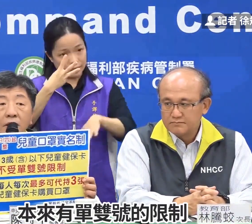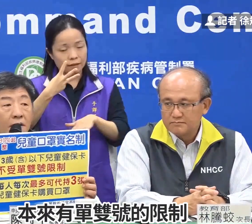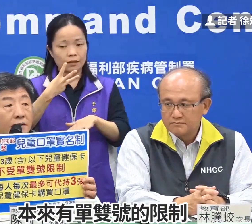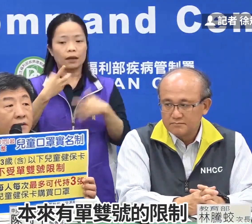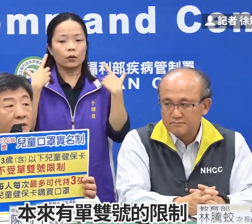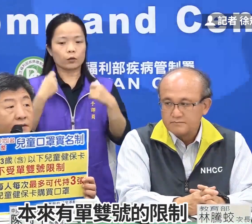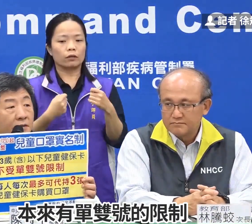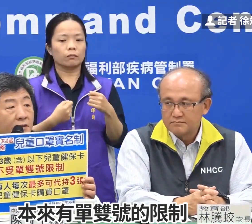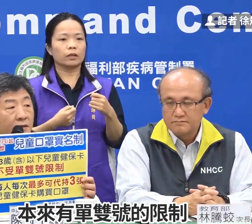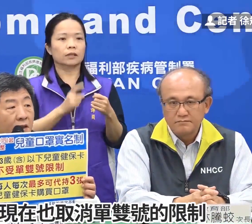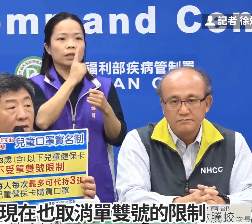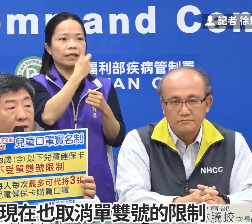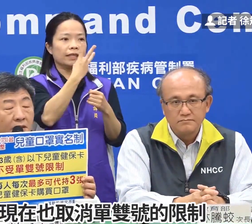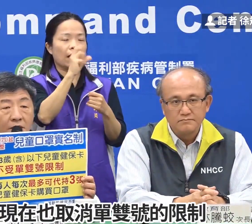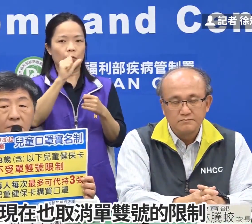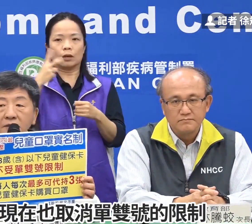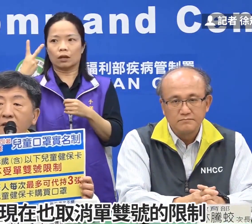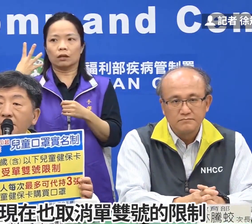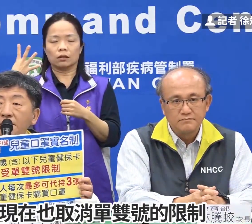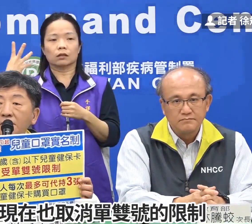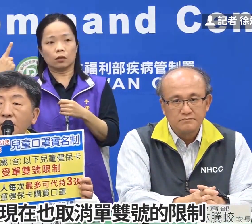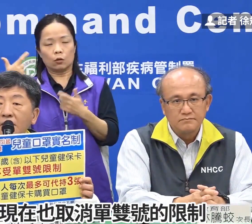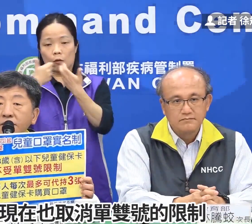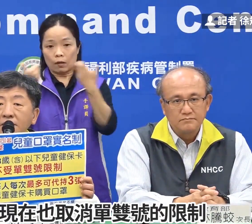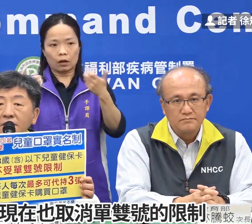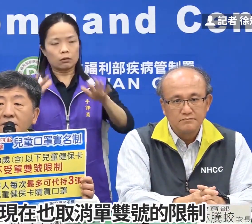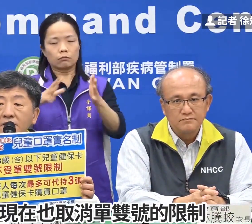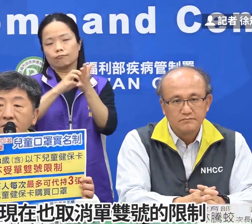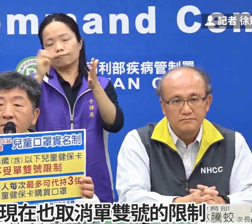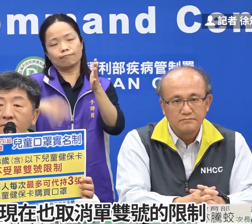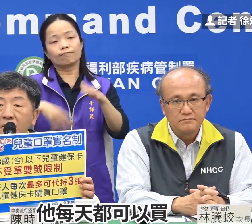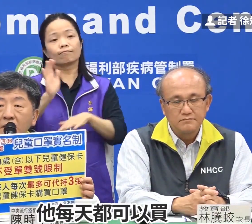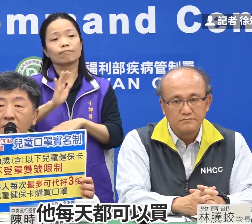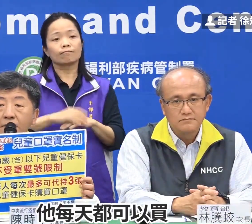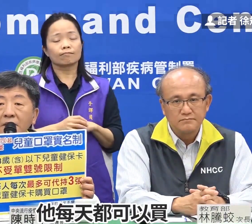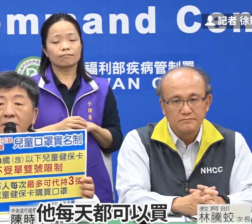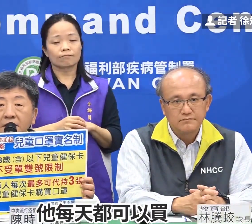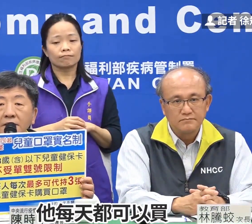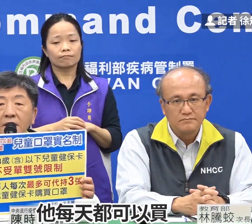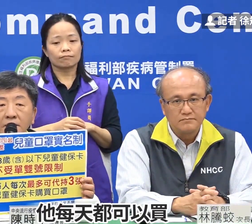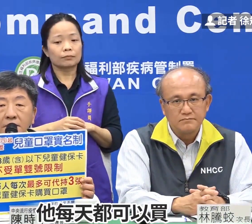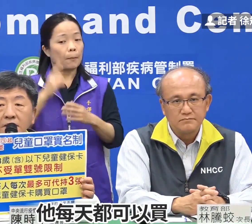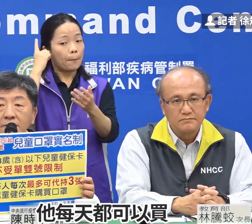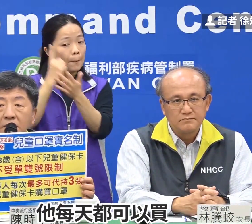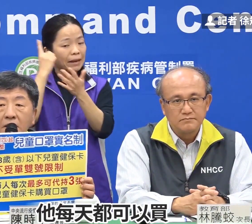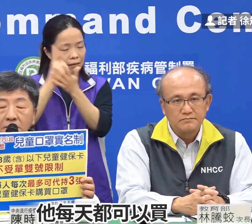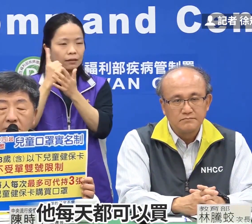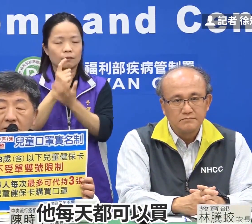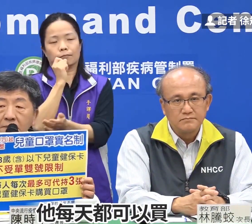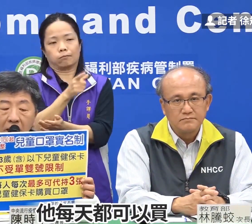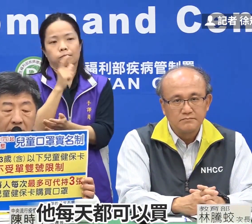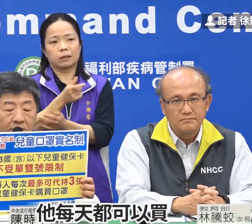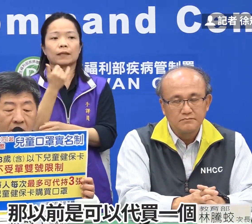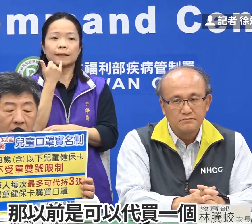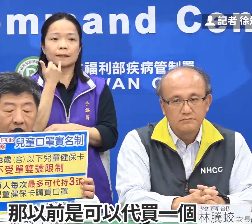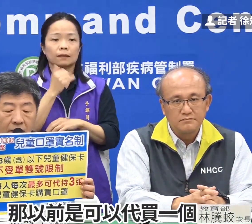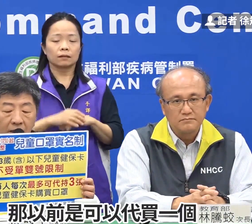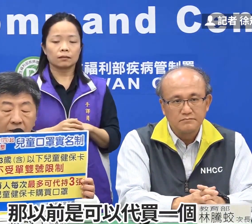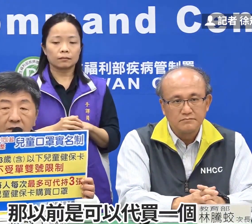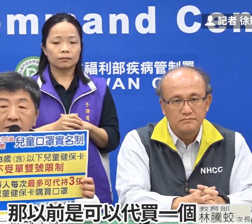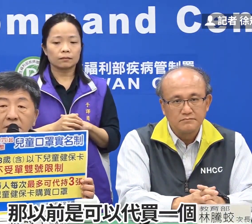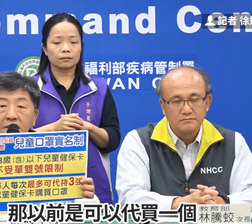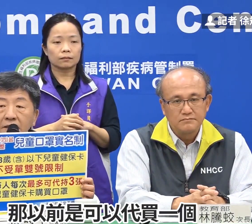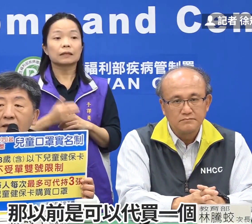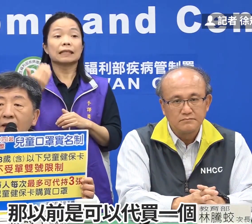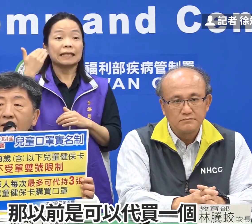有单双号的限制，哈，现在也取消单双号的限制，好，他每一天哈都可以哈就可以买，